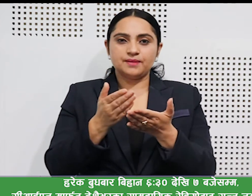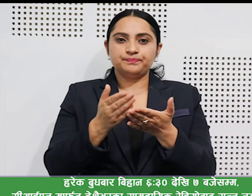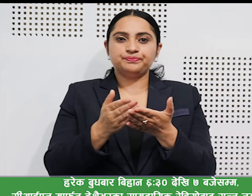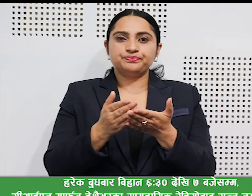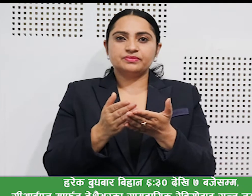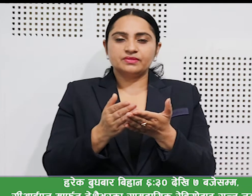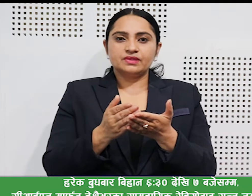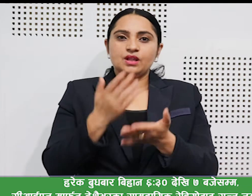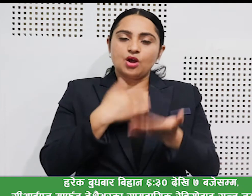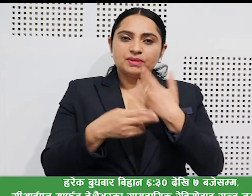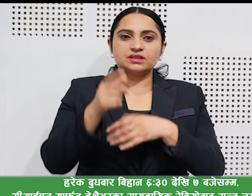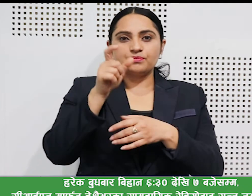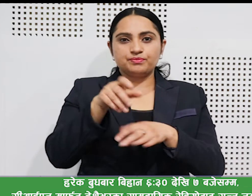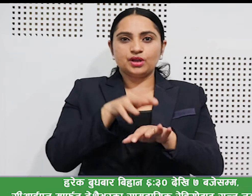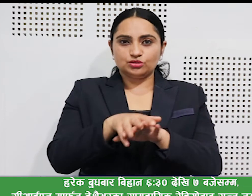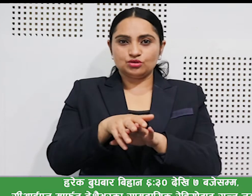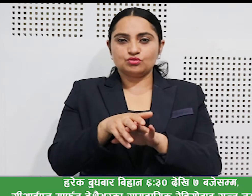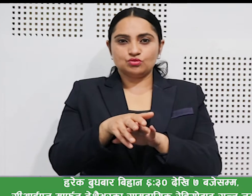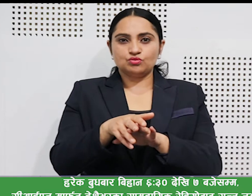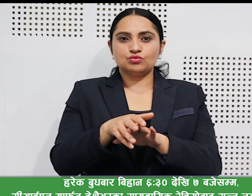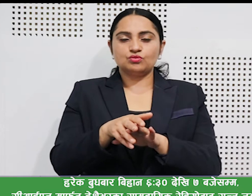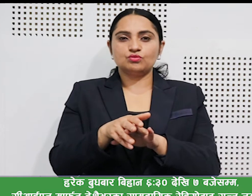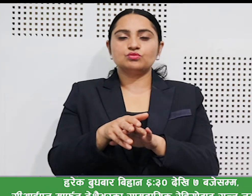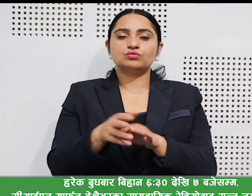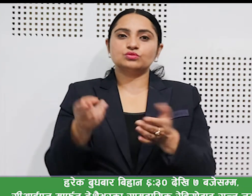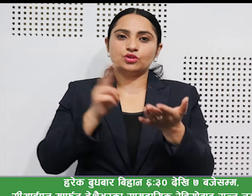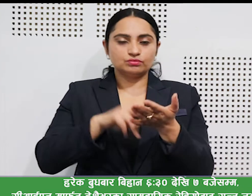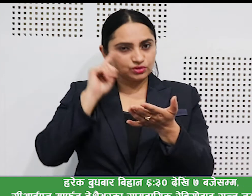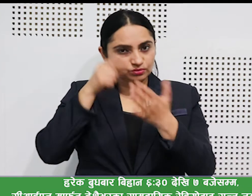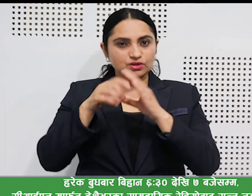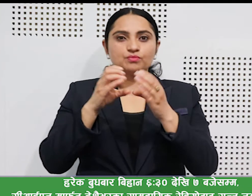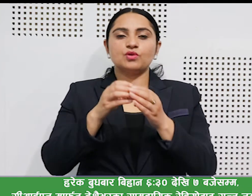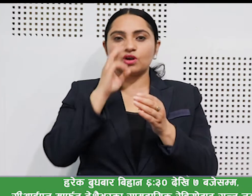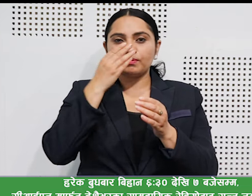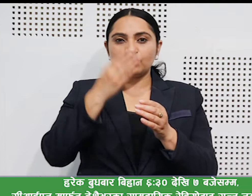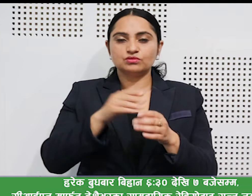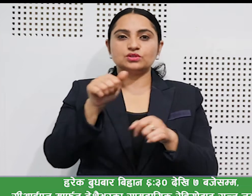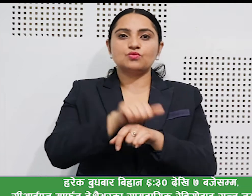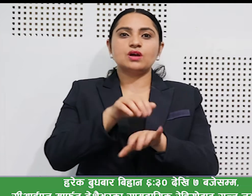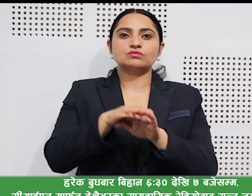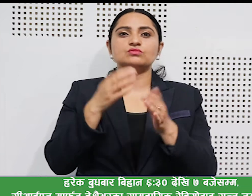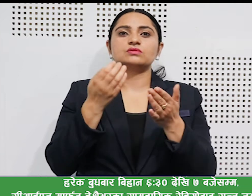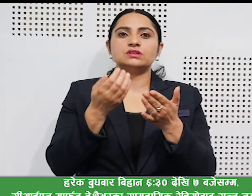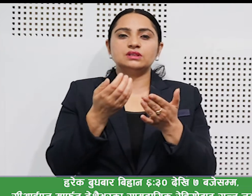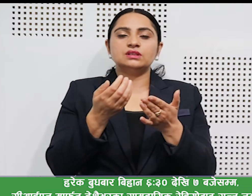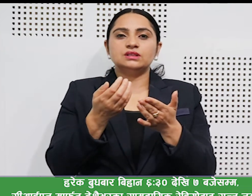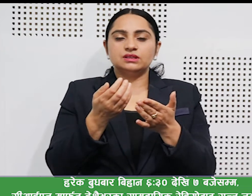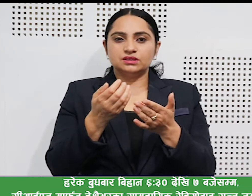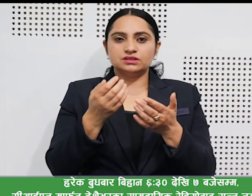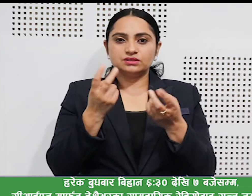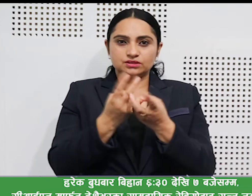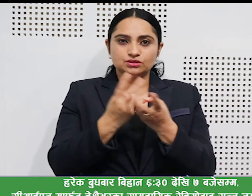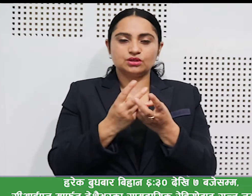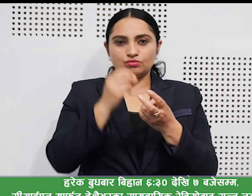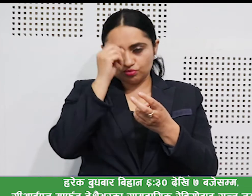त्यस्तो र अपाङ्गता भएका व्यक्ति लगायत जो पनि संवेदनशील वर्गमा हुनुहुन्छ उहाँहरूको त्यो कम्युनिटीमा जुन अर्गनाइजेसन उहाँहरूले गर्नुभएको छ। अब जस्तो कुनै